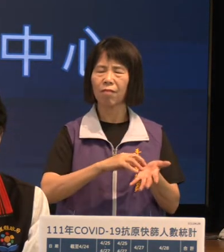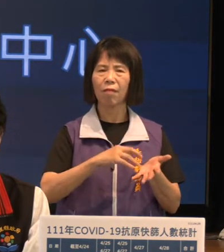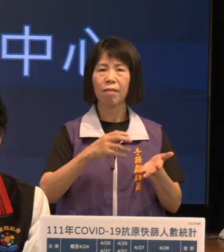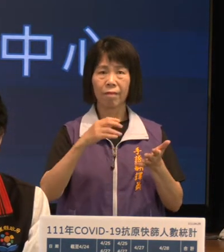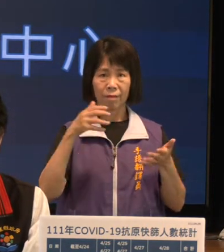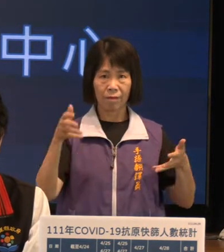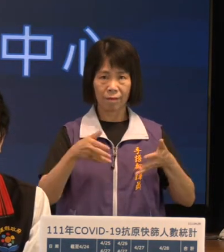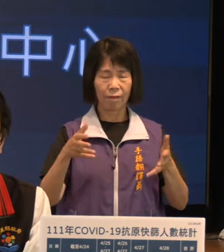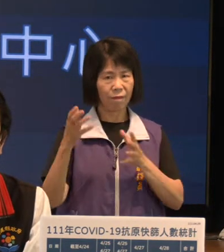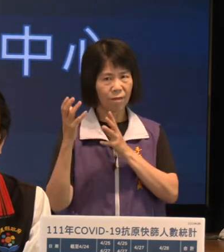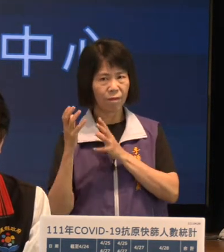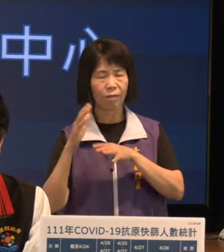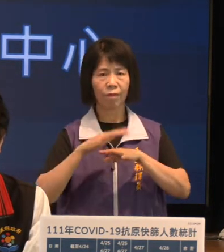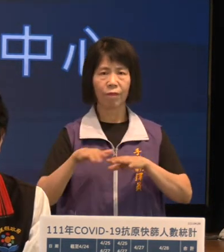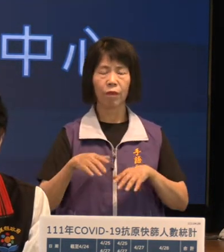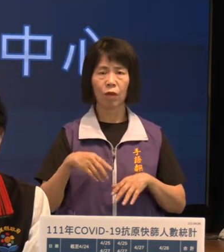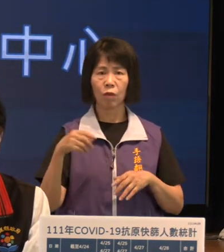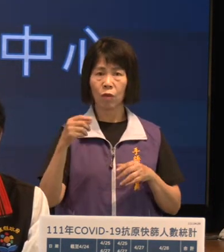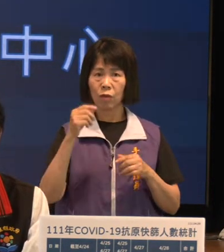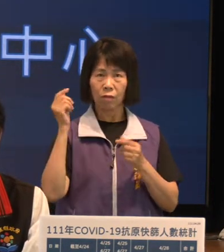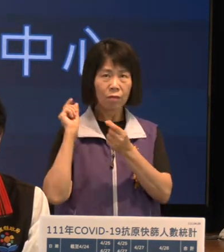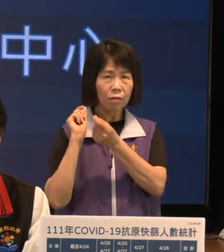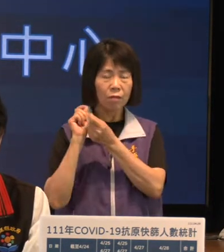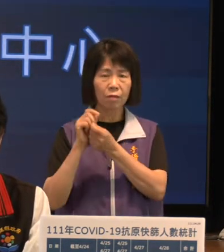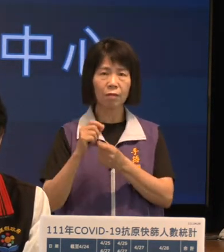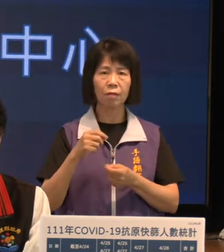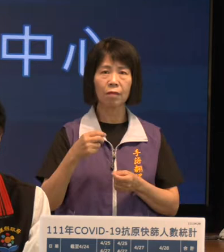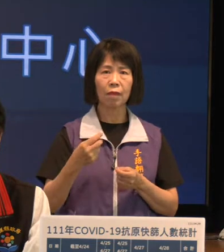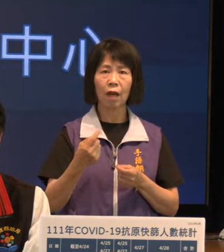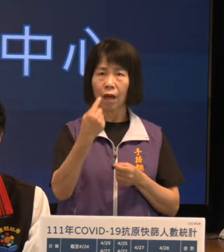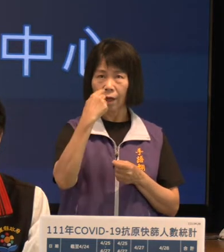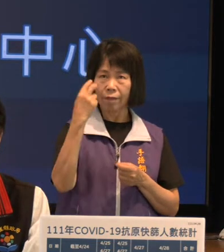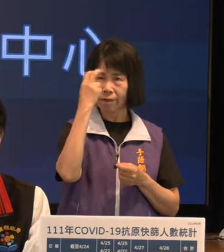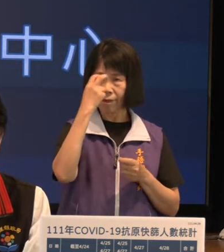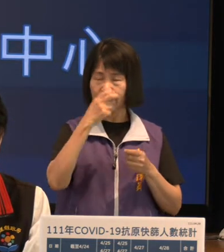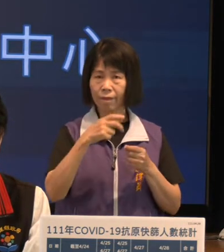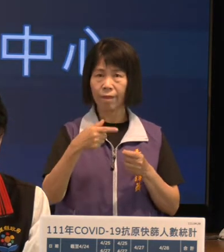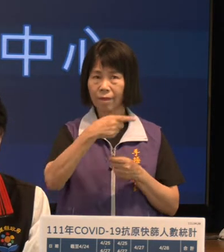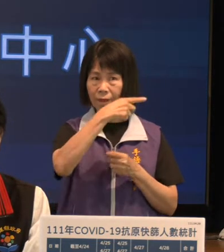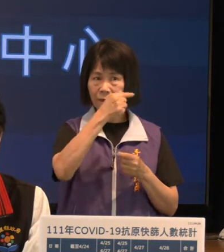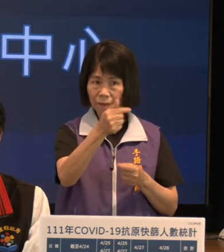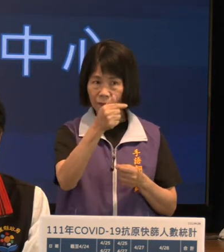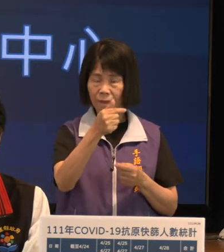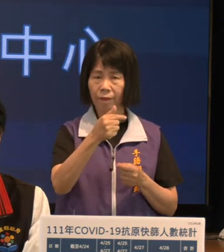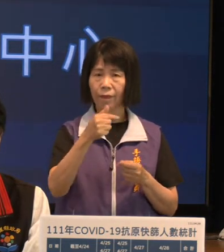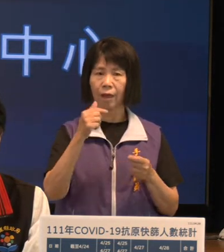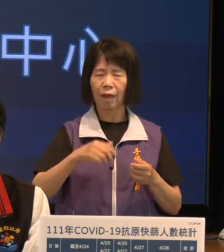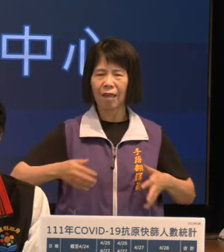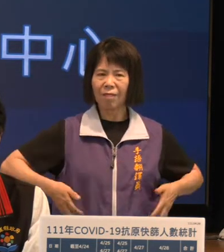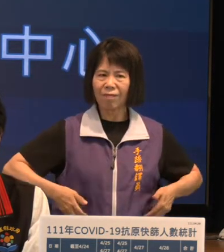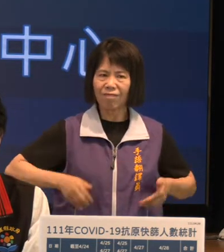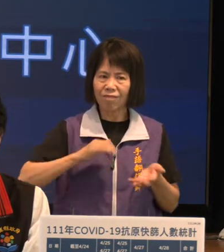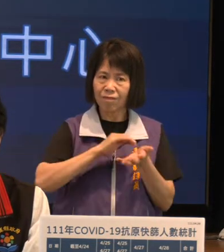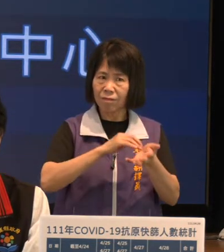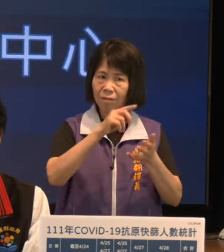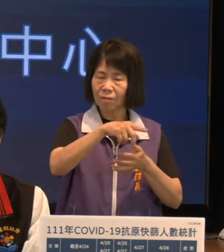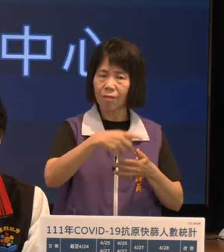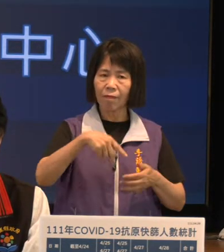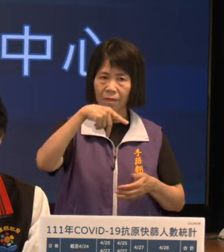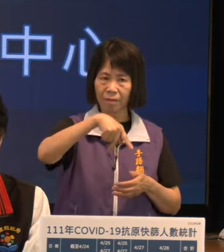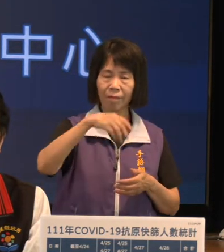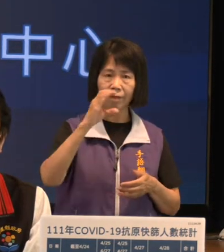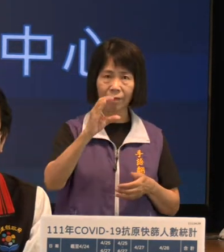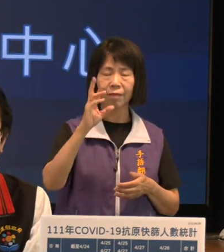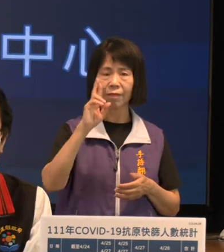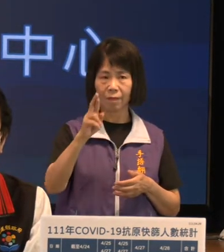尤其是最近很多快筛阳性要到急诊去做 PCR， 使得急诊的量能受到很大的一个压